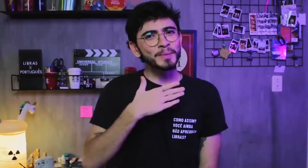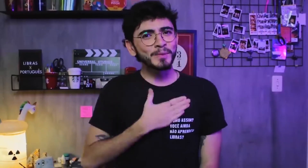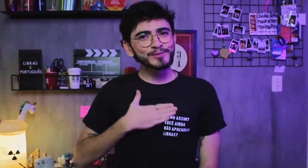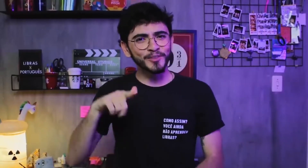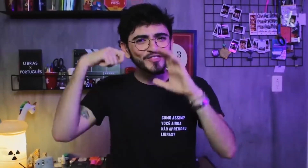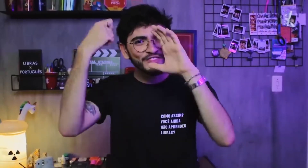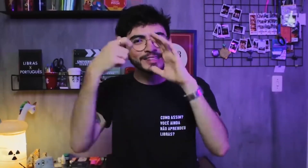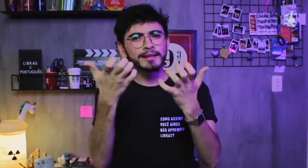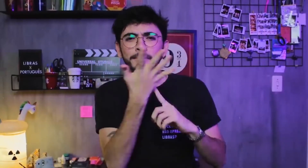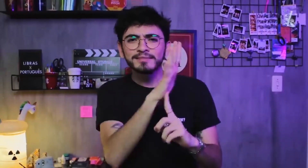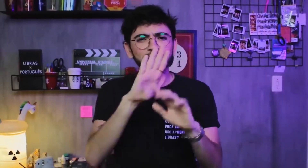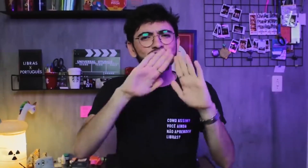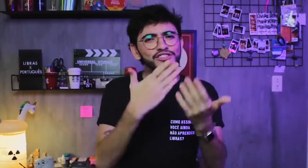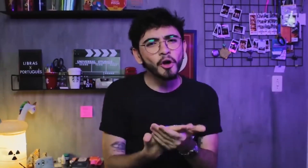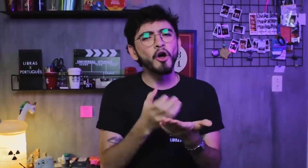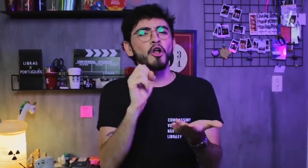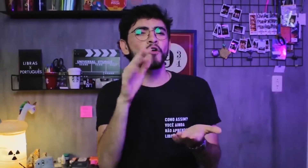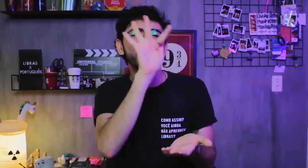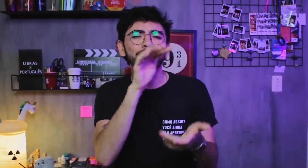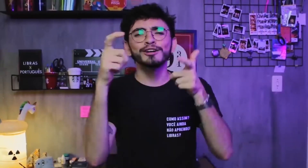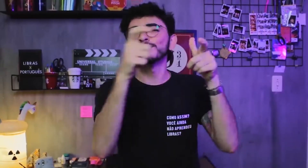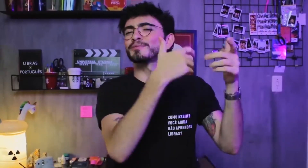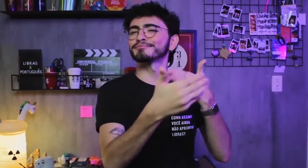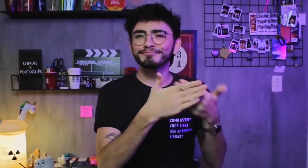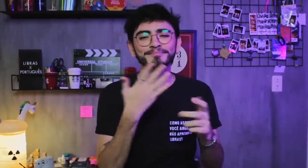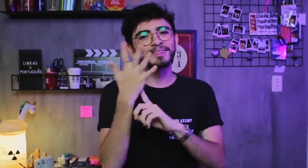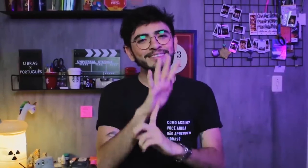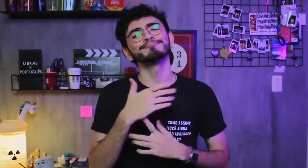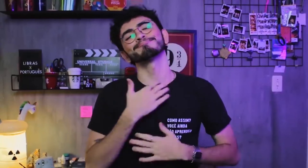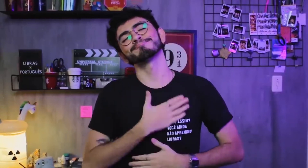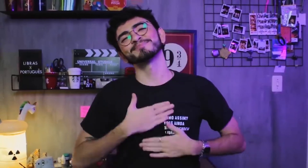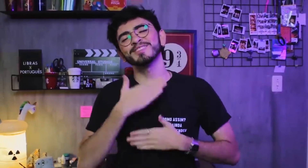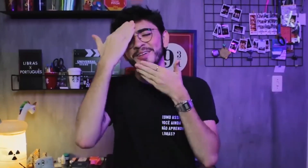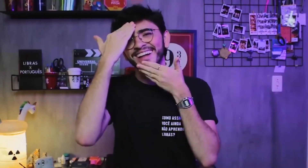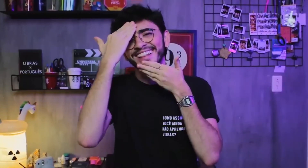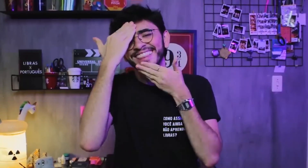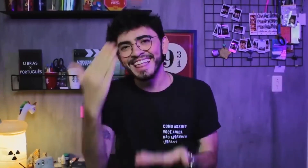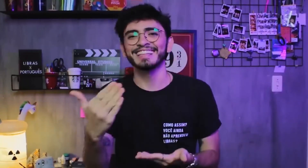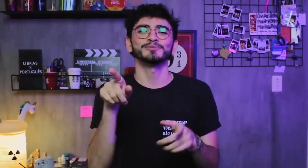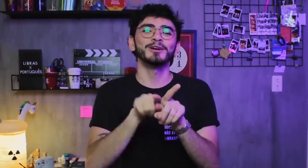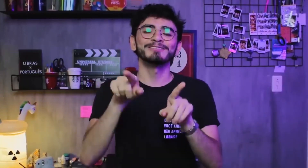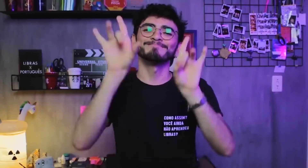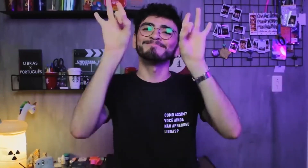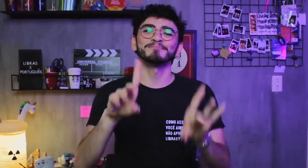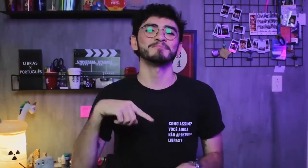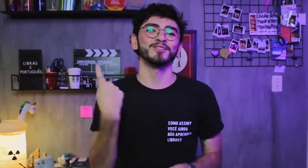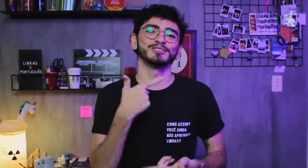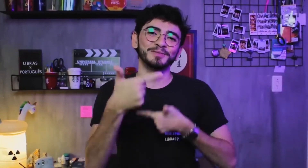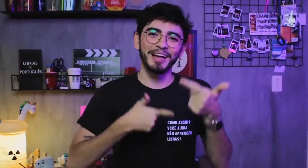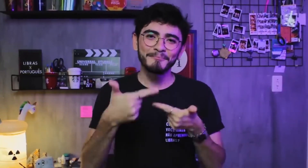do vídeo, quer mostrar na sua escola, na faculdade ou qualquer outro lugar, fico muito agradecido. É algo muito especial para o nosso